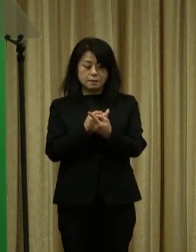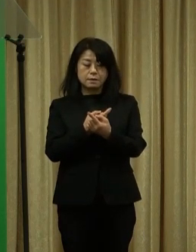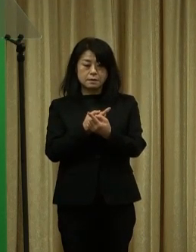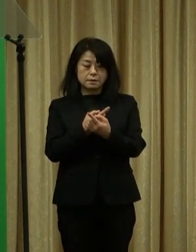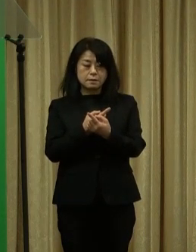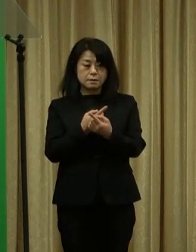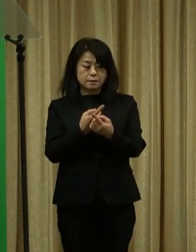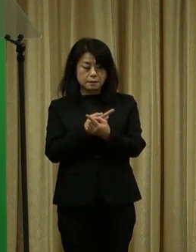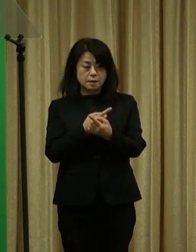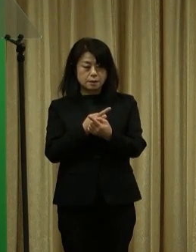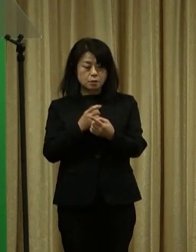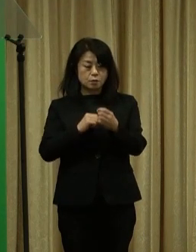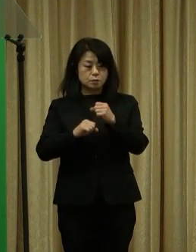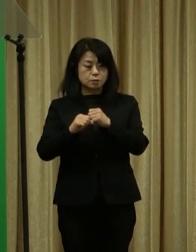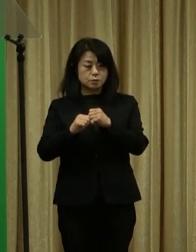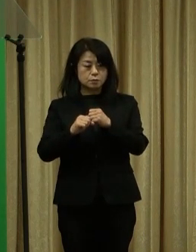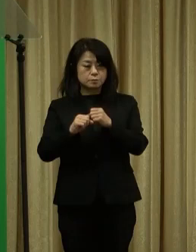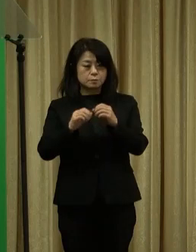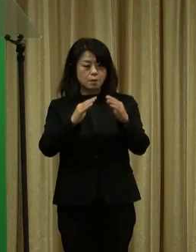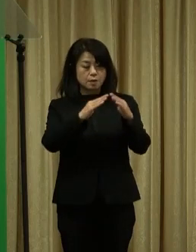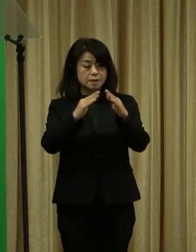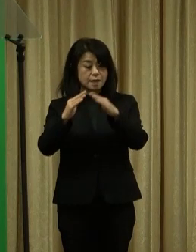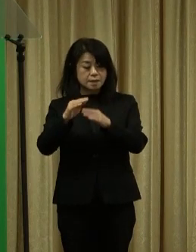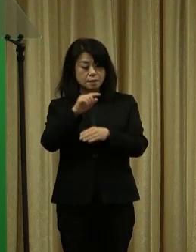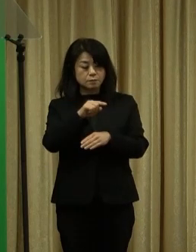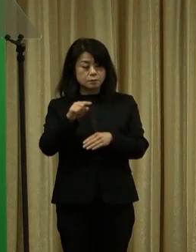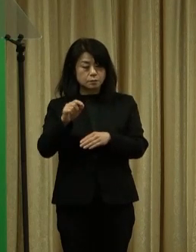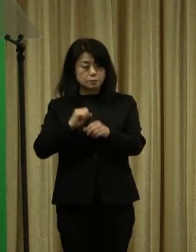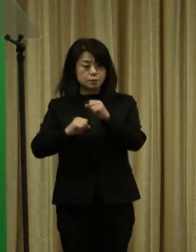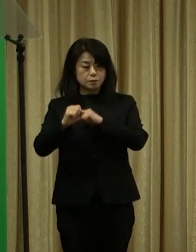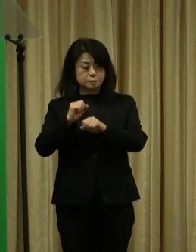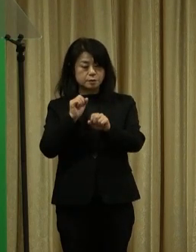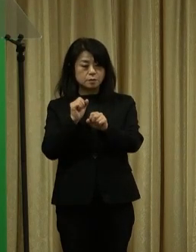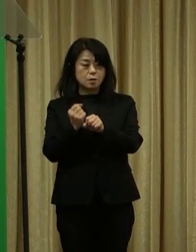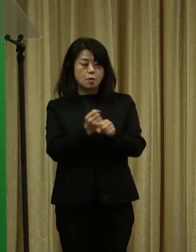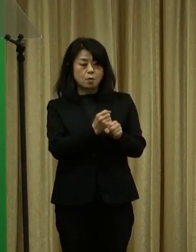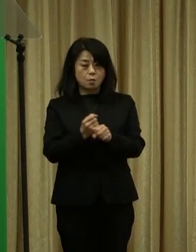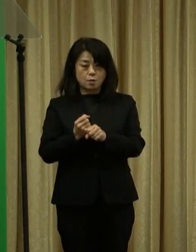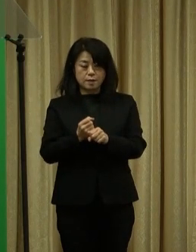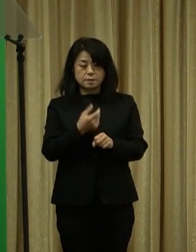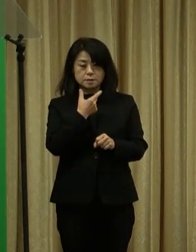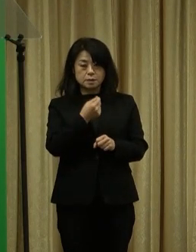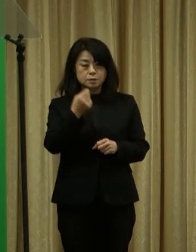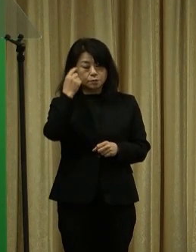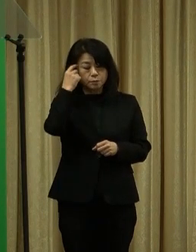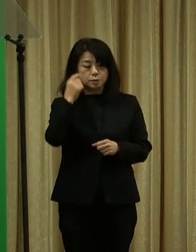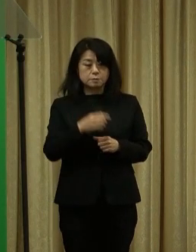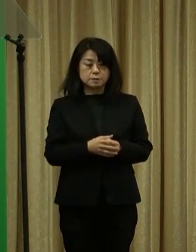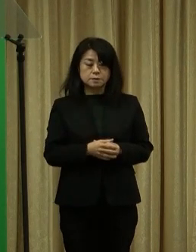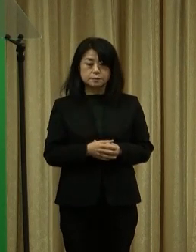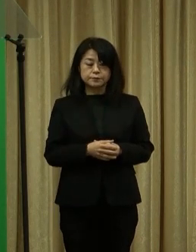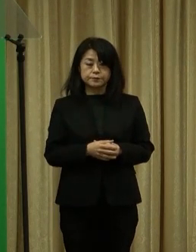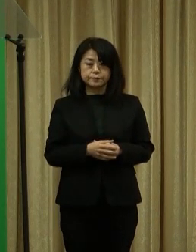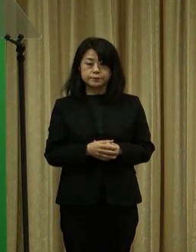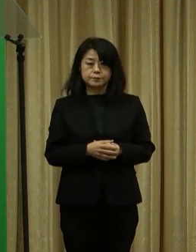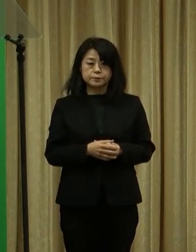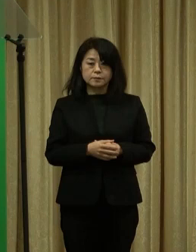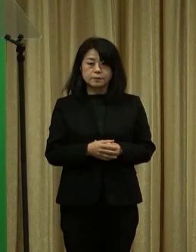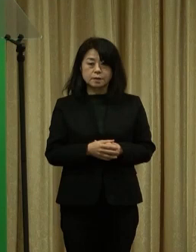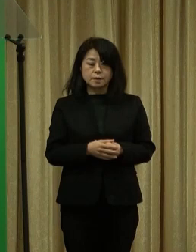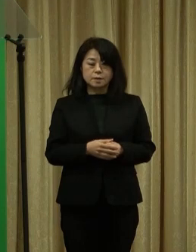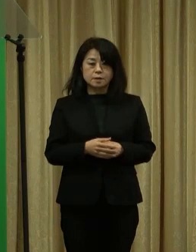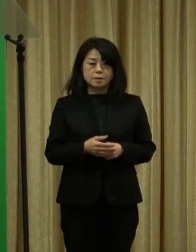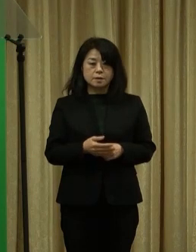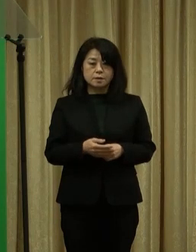取り組み、ご家庭ごとの取り組み、いろんなことを応援していければというふうに考えております。もともとスキームがあ